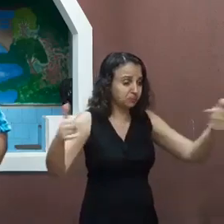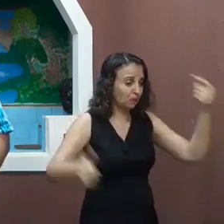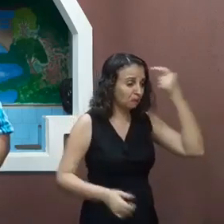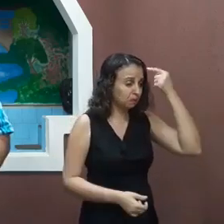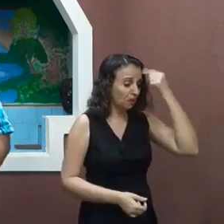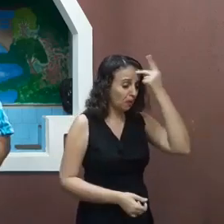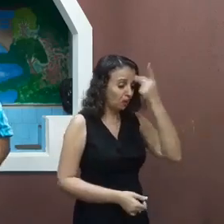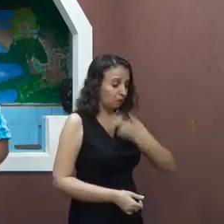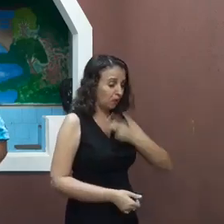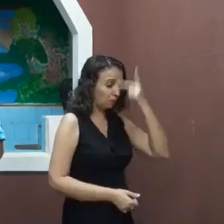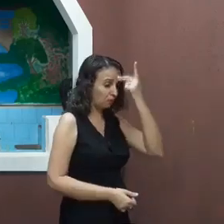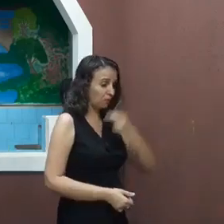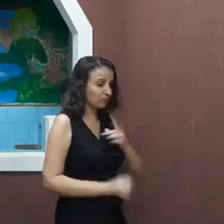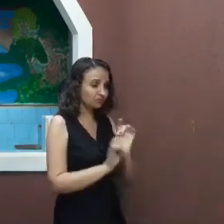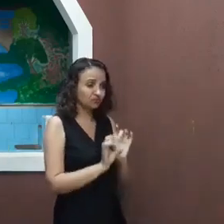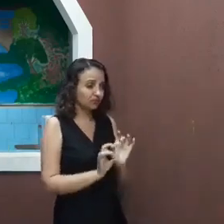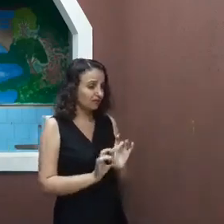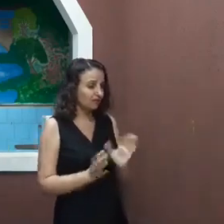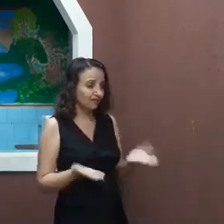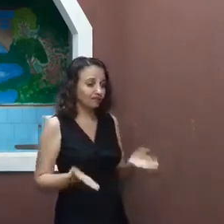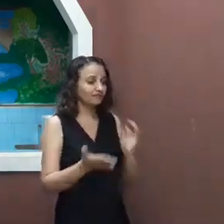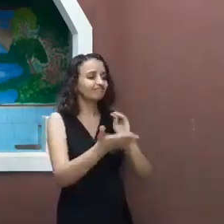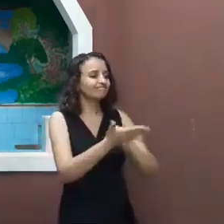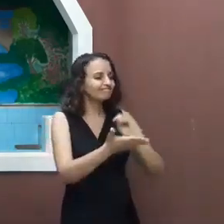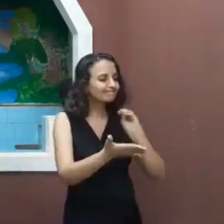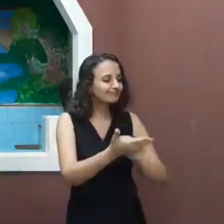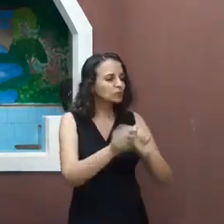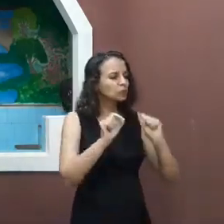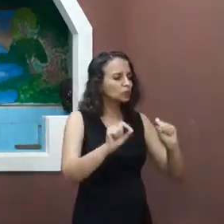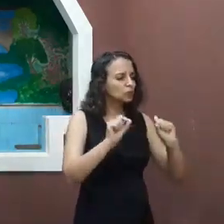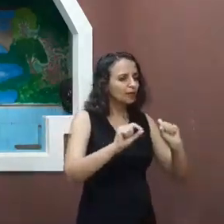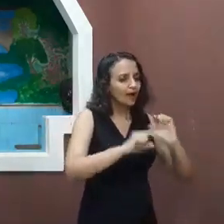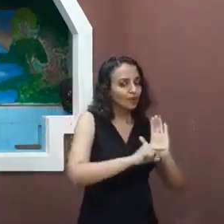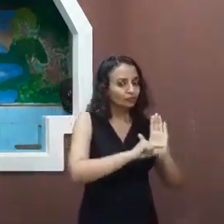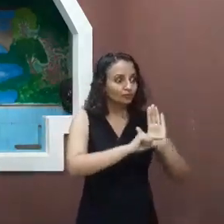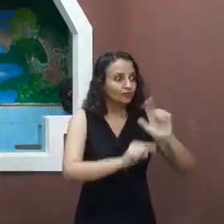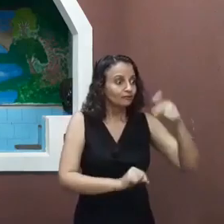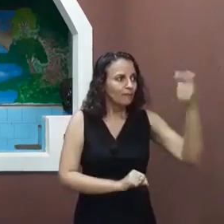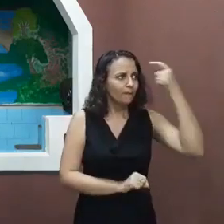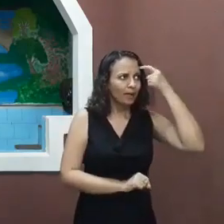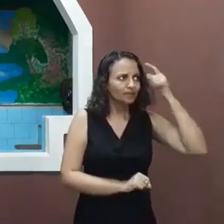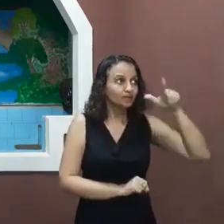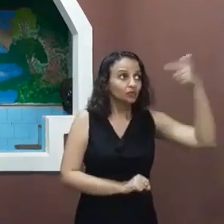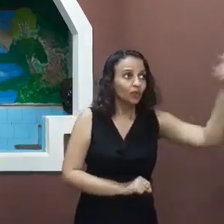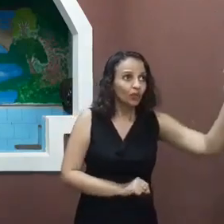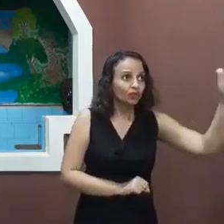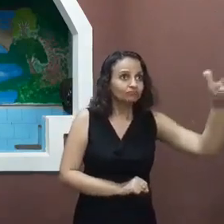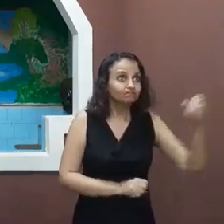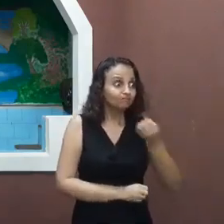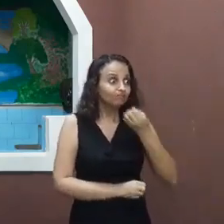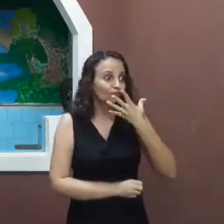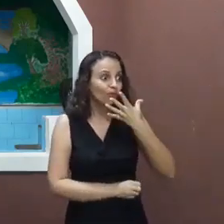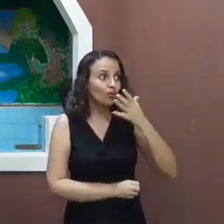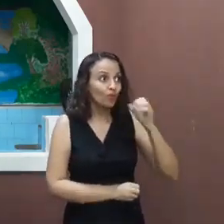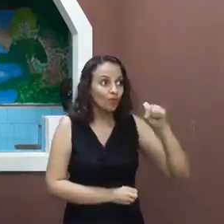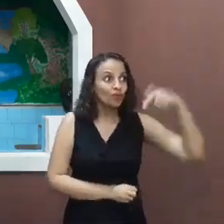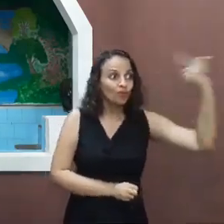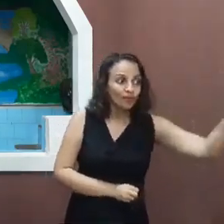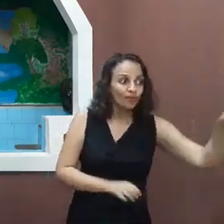egoístas. E tem faltado o altruísmo, e tem faltado a bondade, e